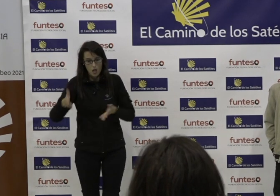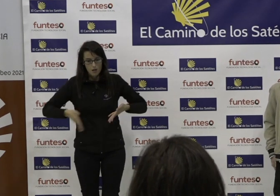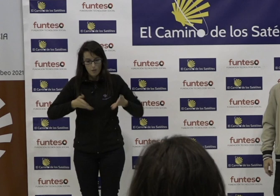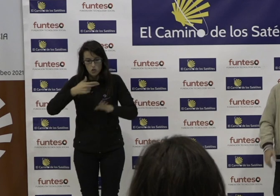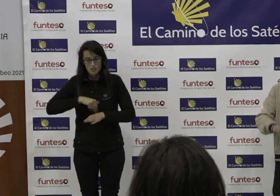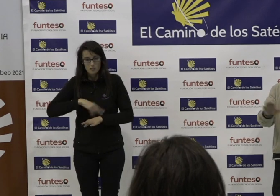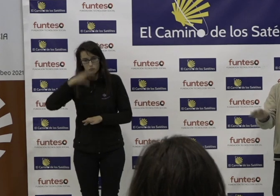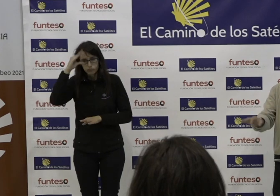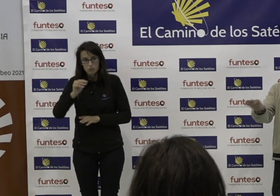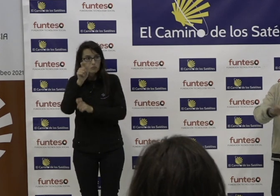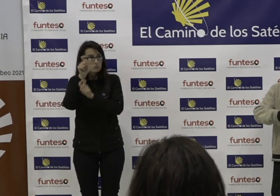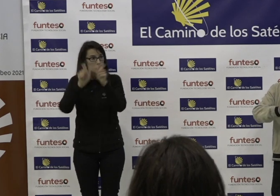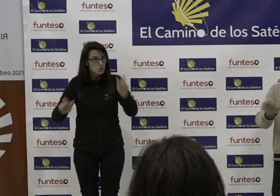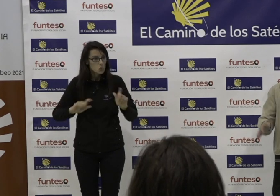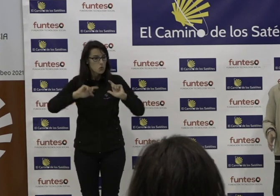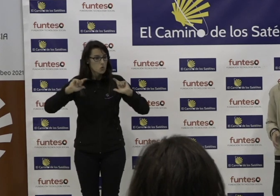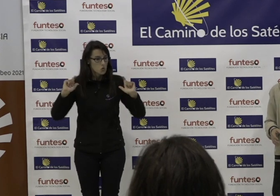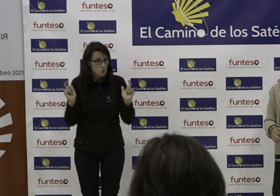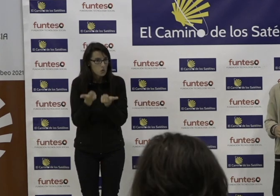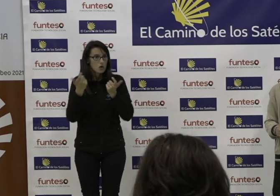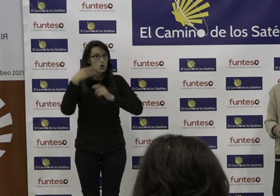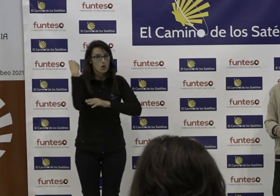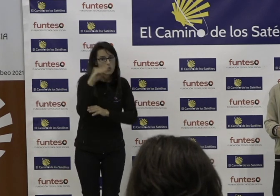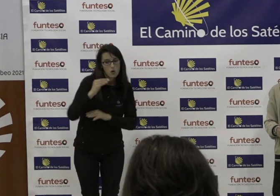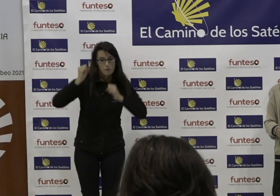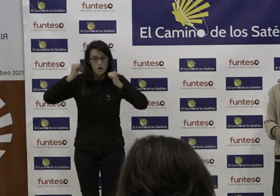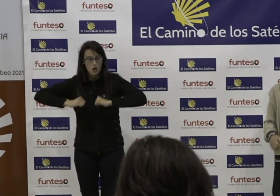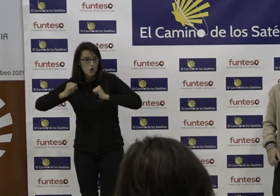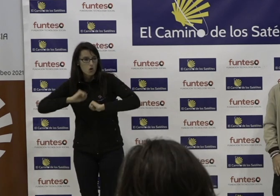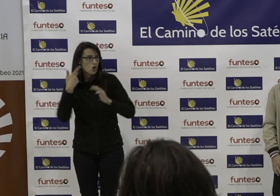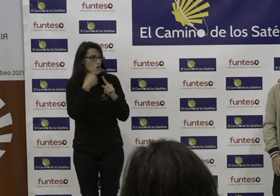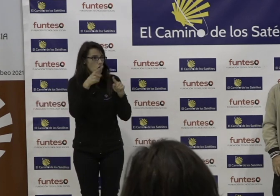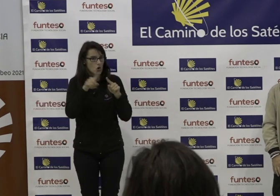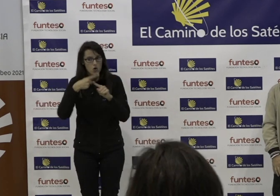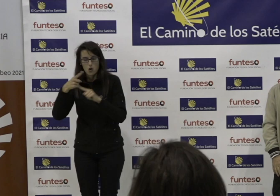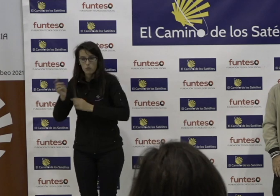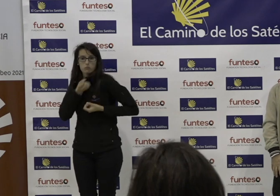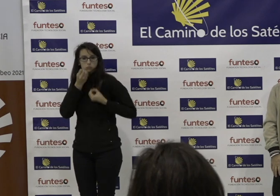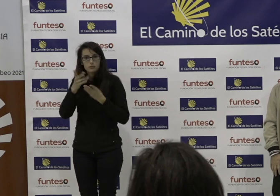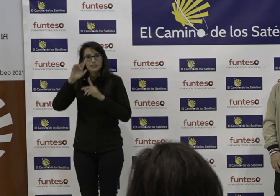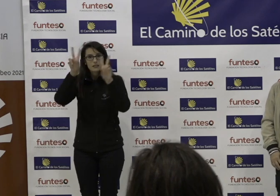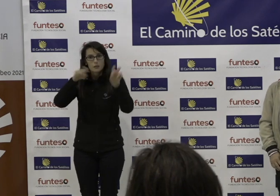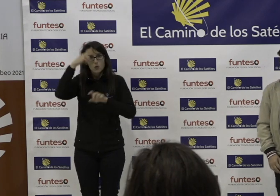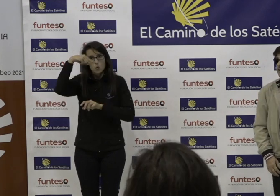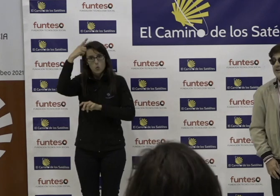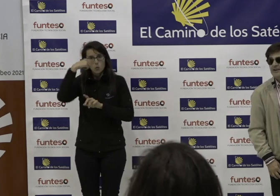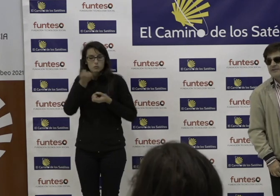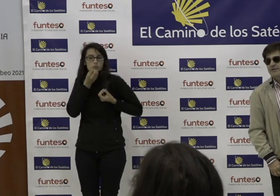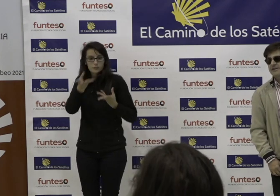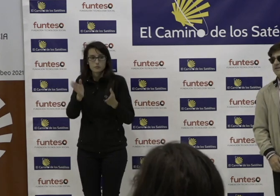bien. Reunir gente joven, mayor, todo el mundo, para que nos cuenten cosas de esta cultura del camino. Así que Olaya, vente por